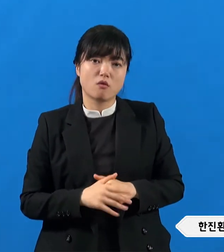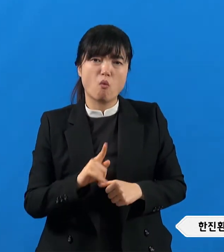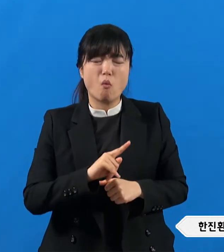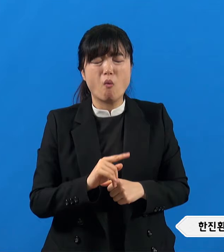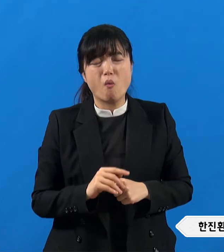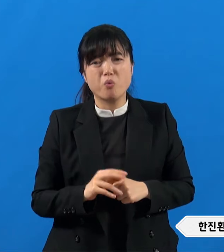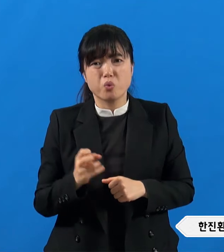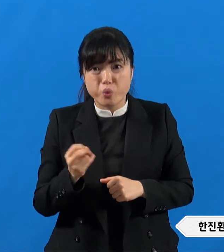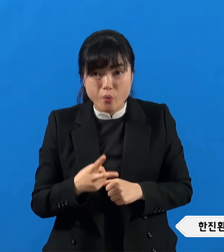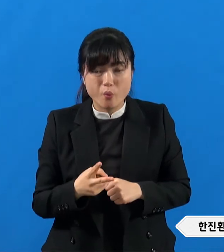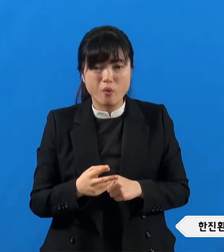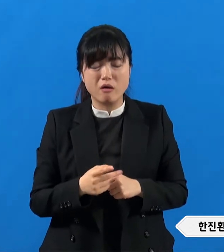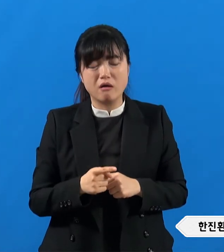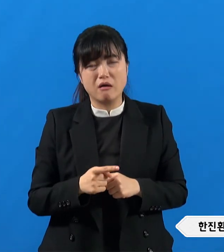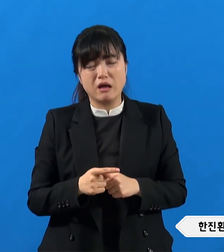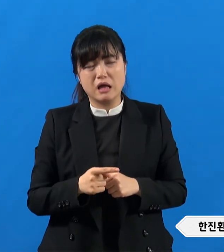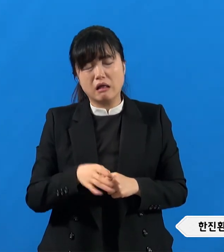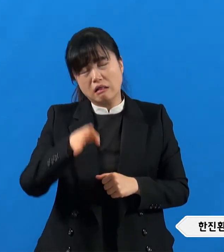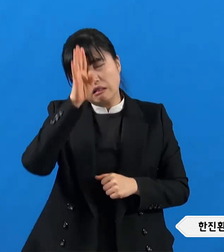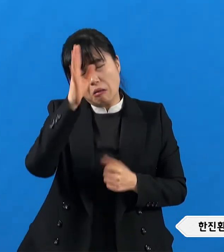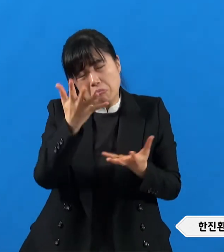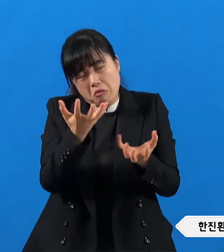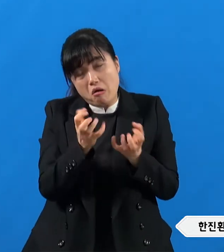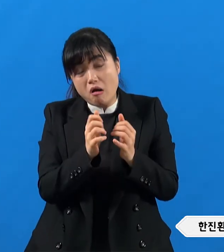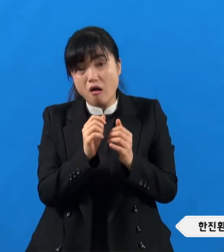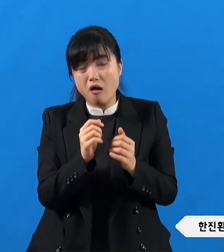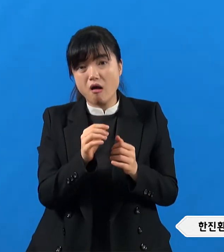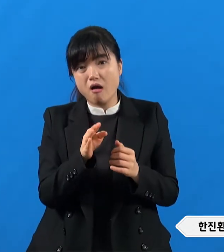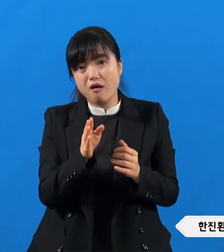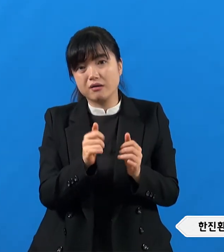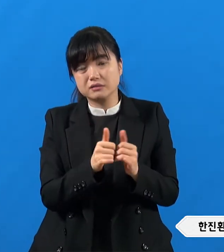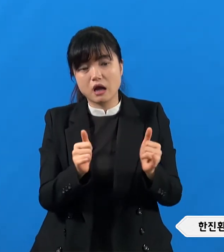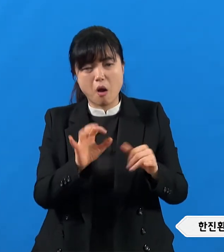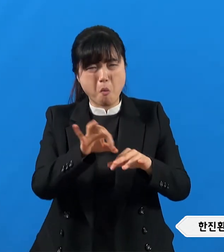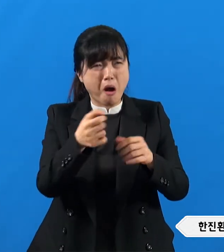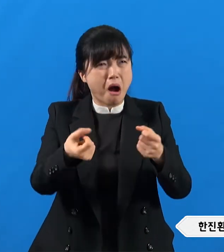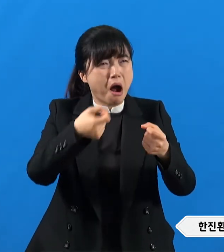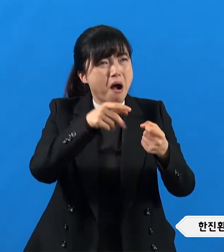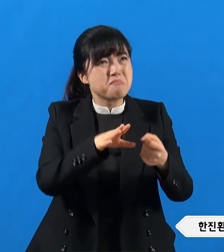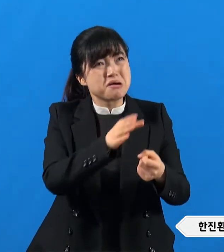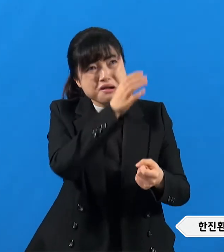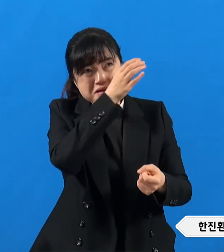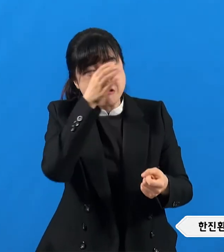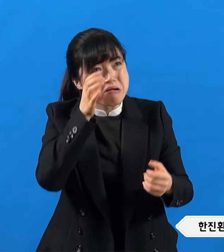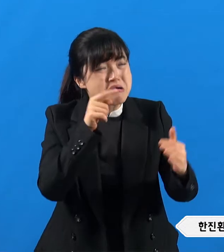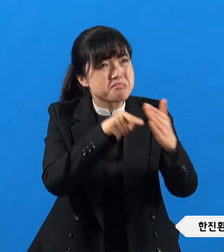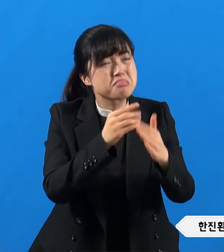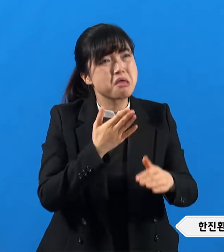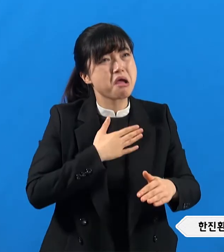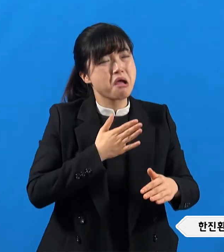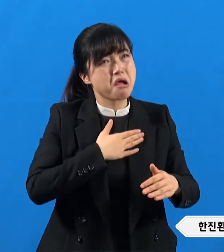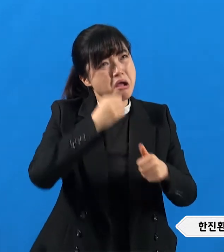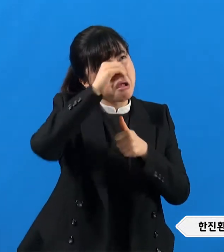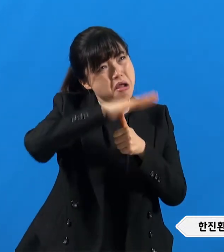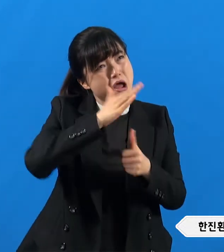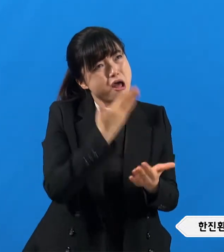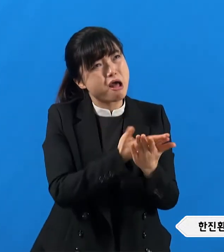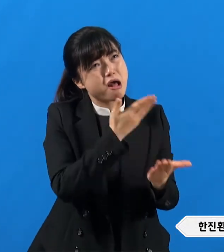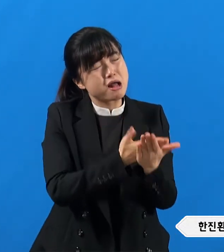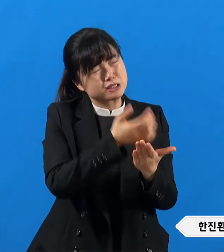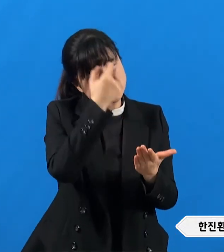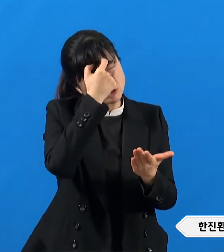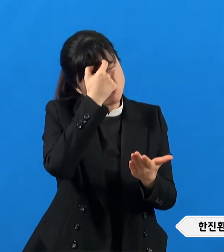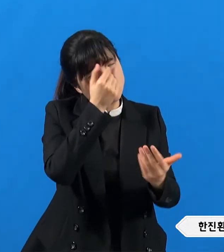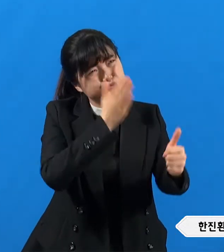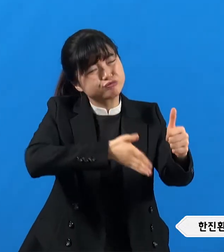어떻게 비참한 나병 환자가 그 어마어마한 왕 앞에 나아가서 내 환부에 손을 얹어서 한번 기도해